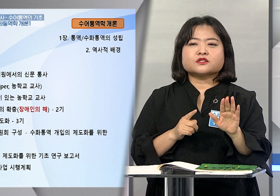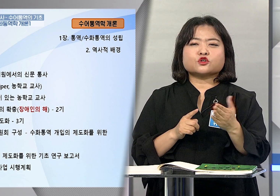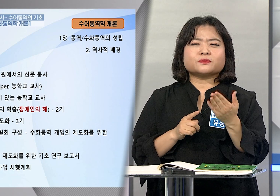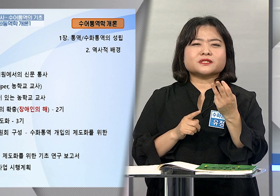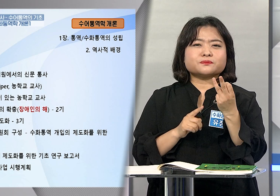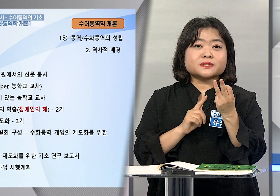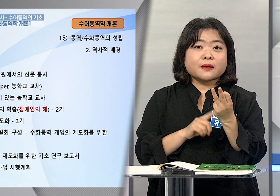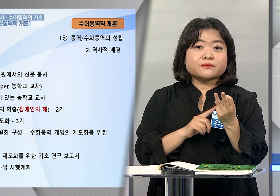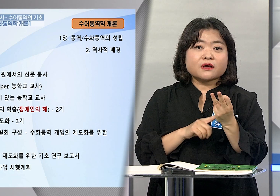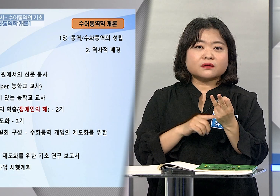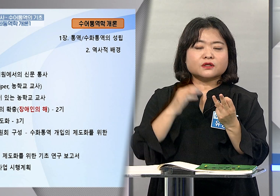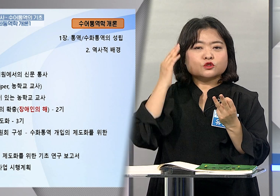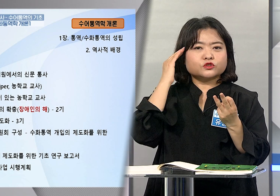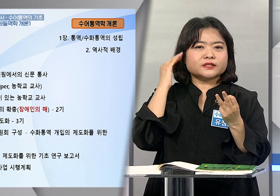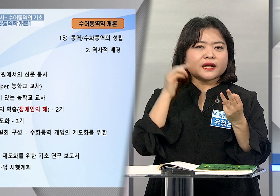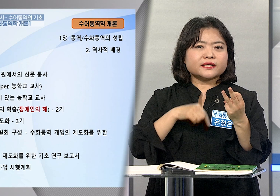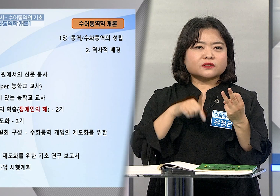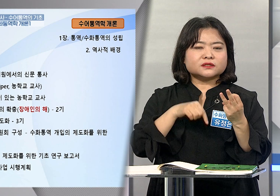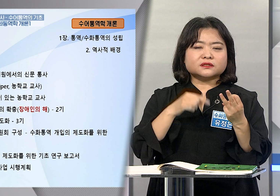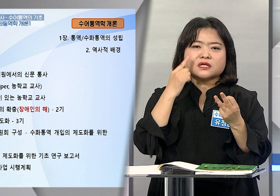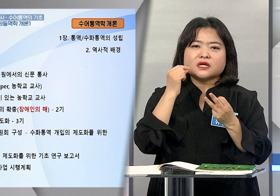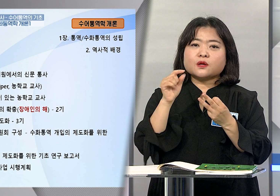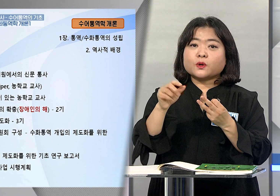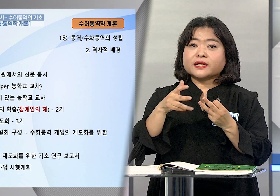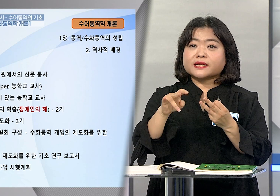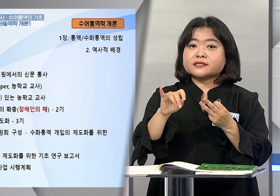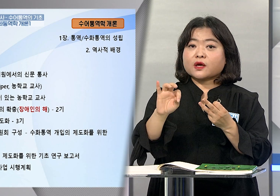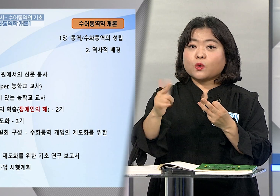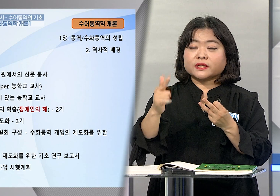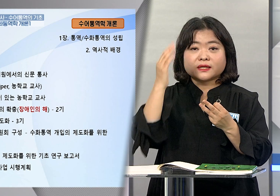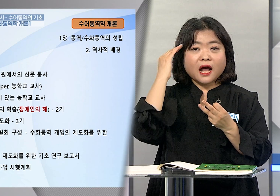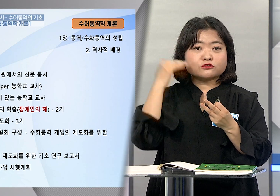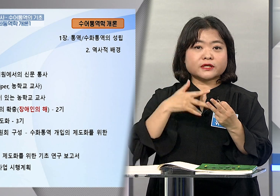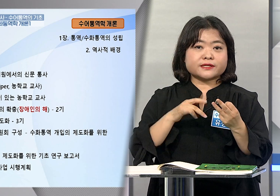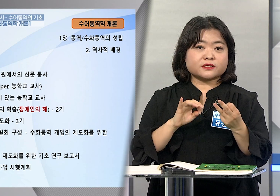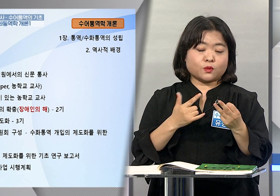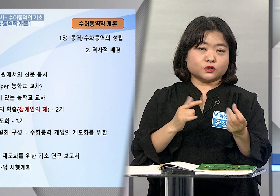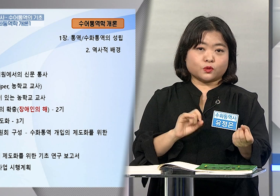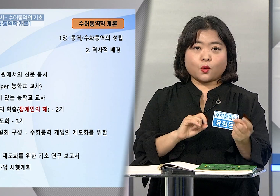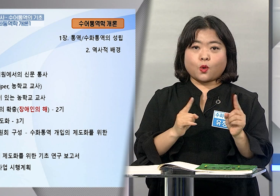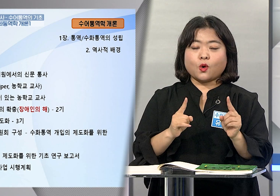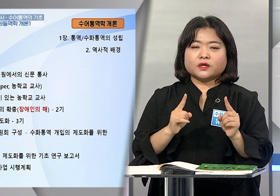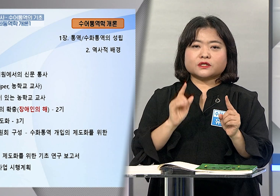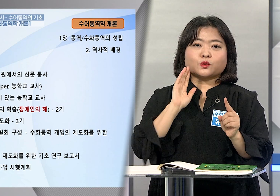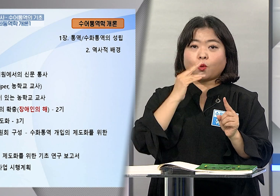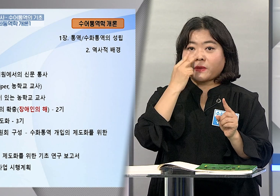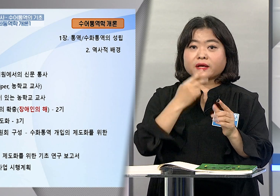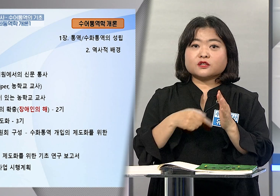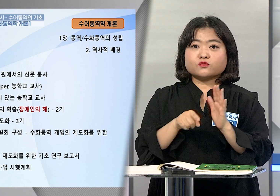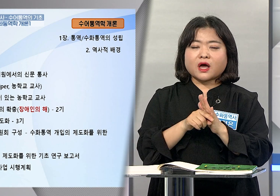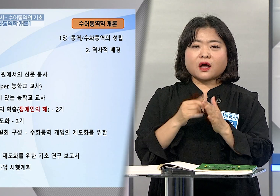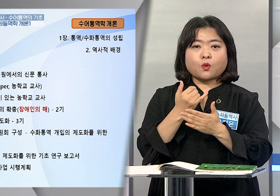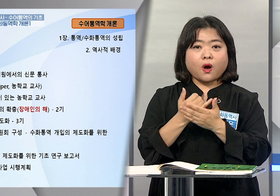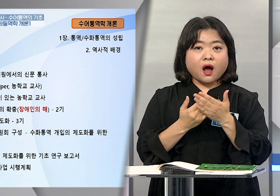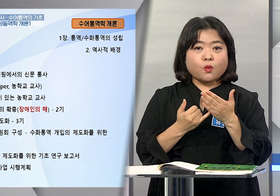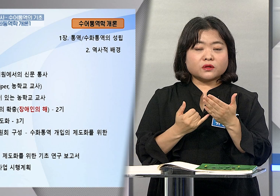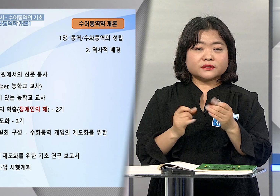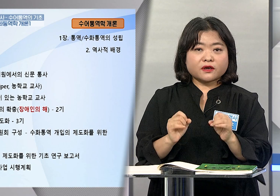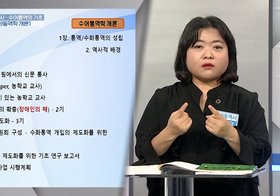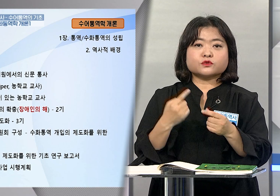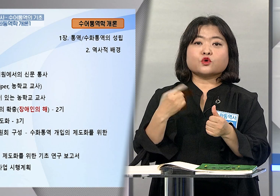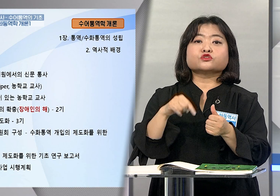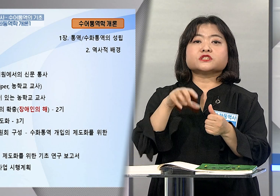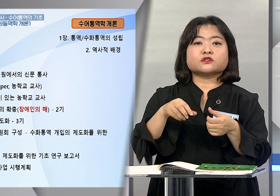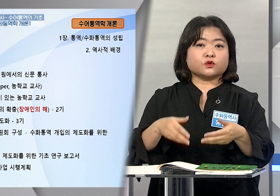건데 1913년 우리나라에서는 일본의 재생원이 한국의 재생원으로 이제 농맹인을 위한